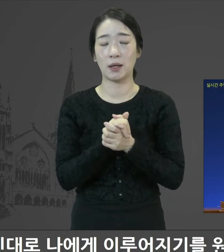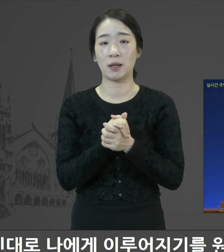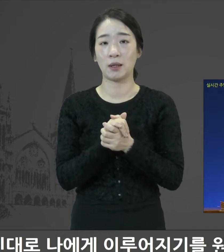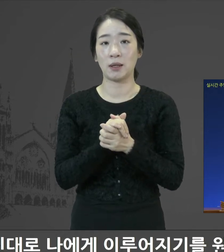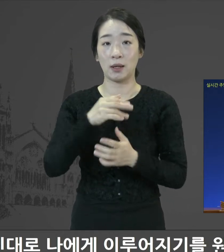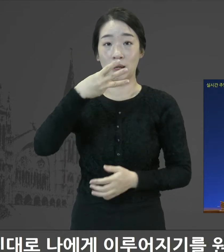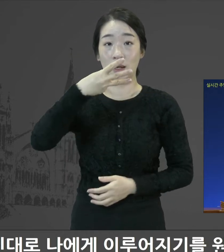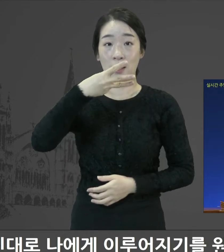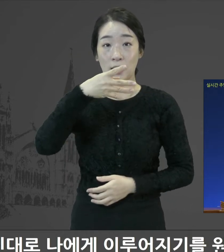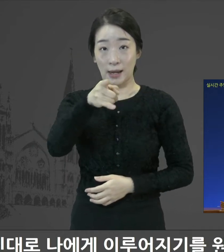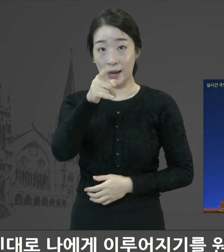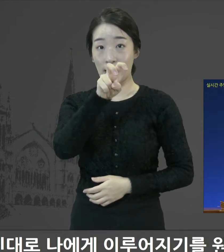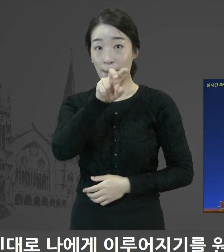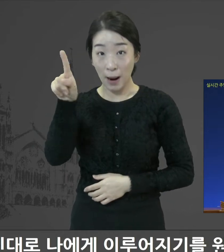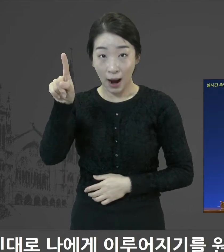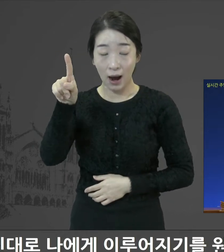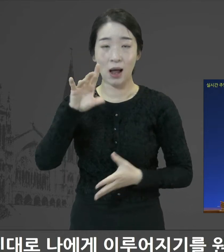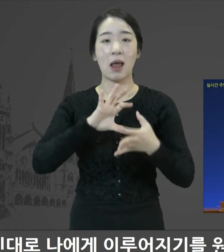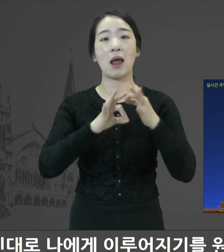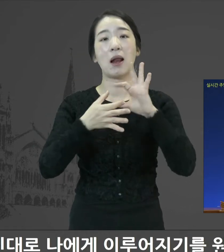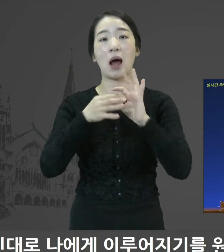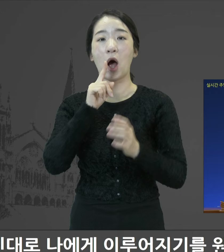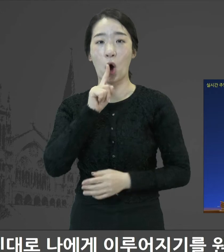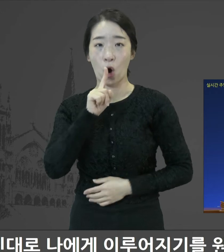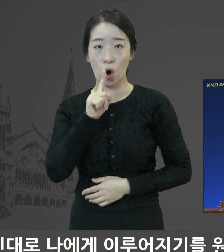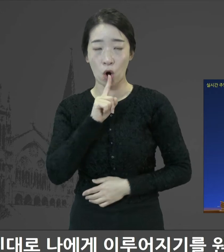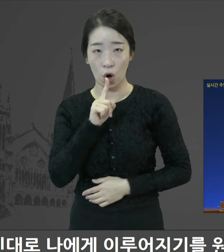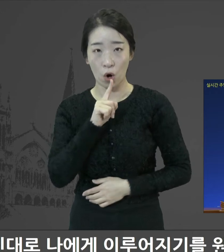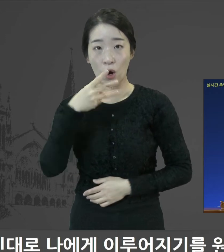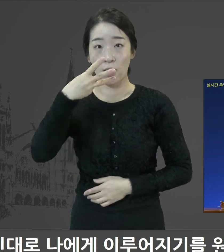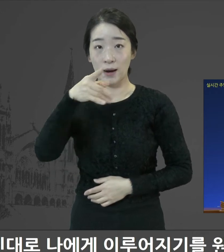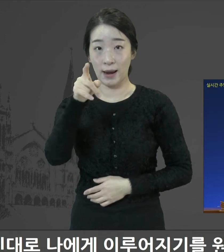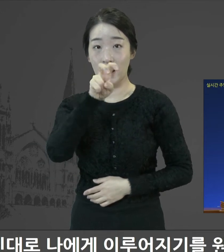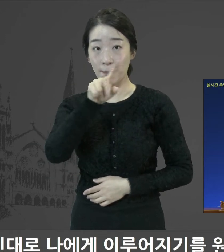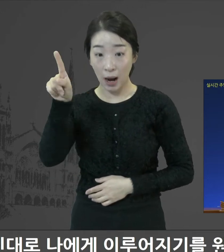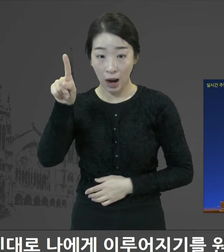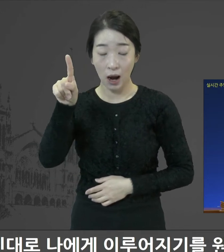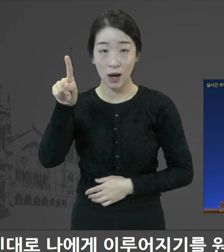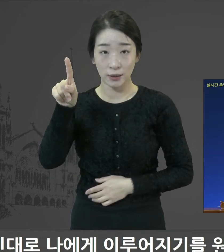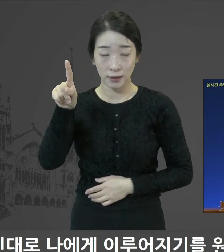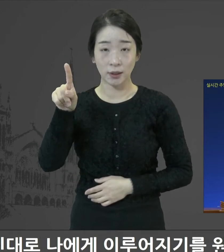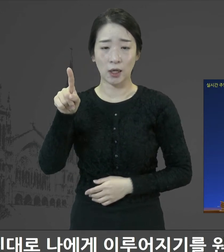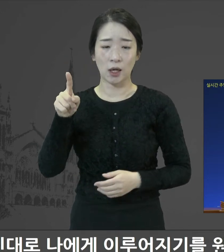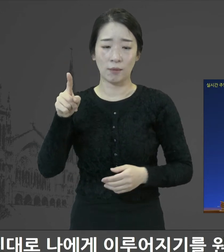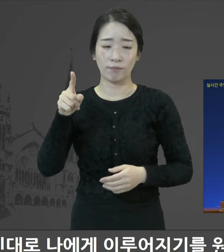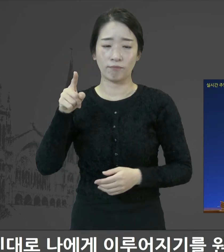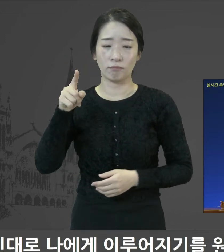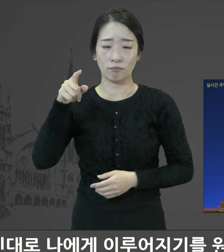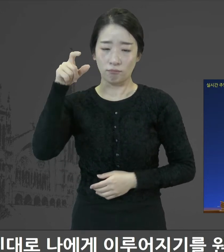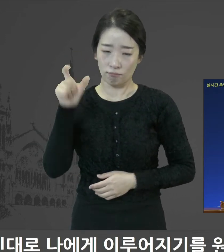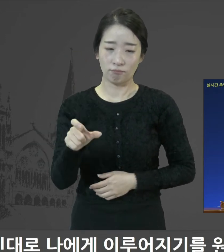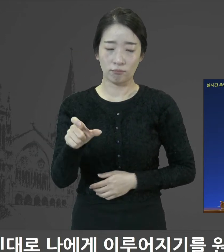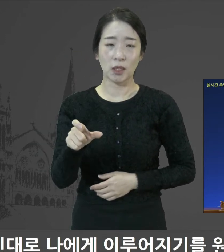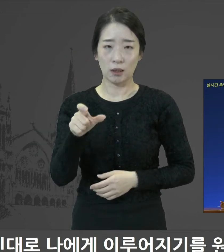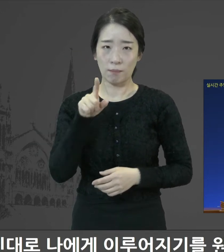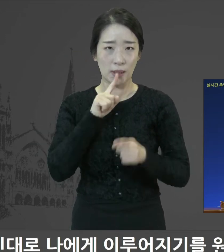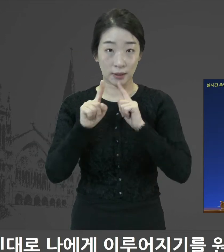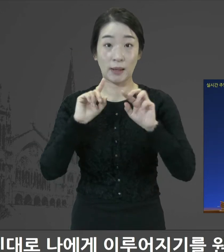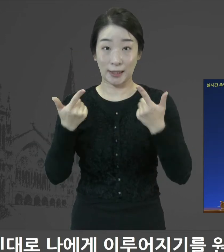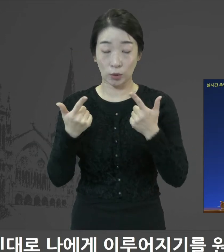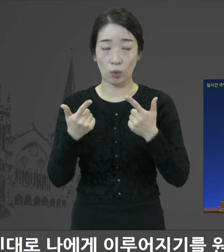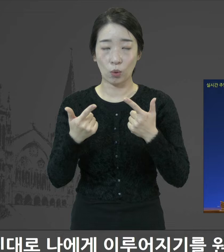레마입니다. 레마는 인격적인 말씀, 고정된 말씀이 아니라 움직이는 말씀이라고 보면 되고요, 이 말씀이 움직여서